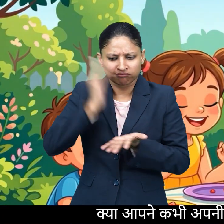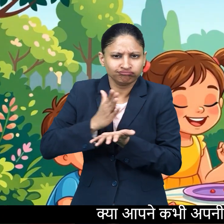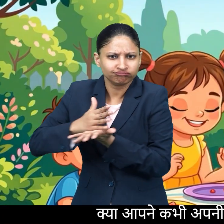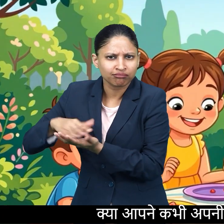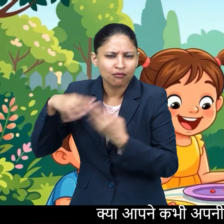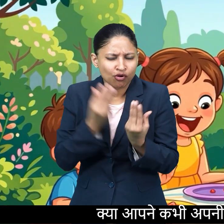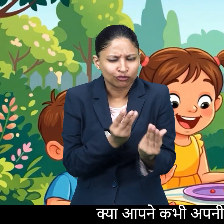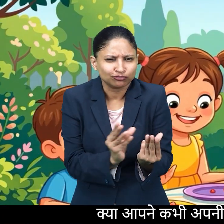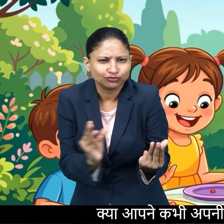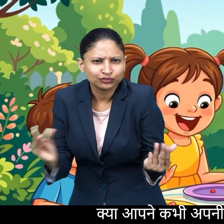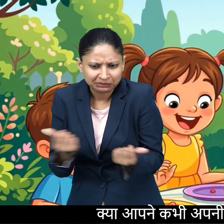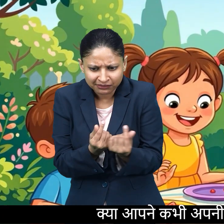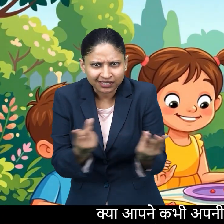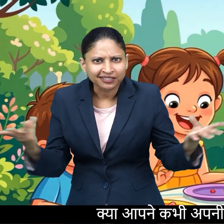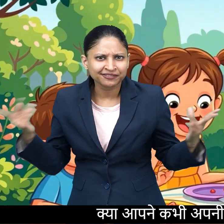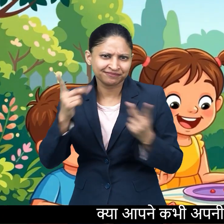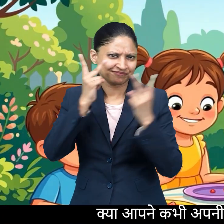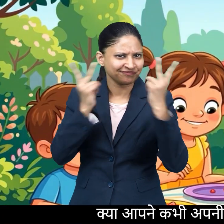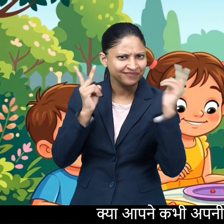है?